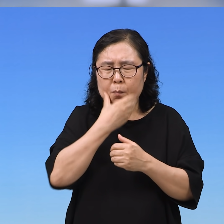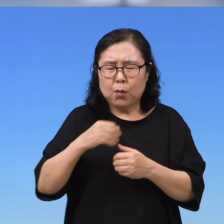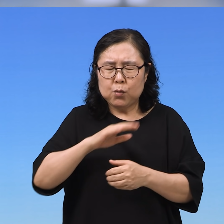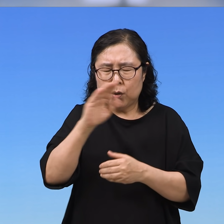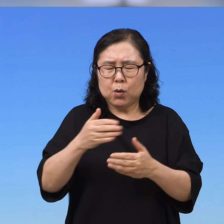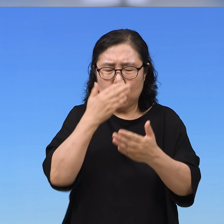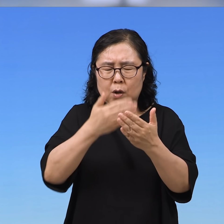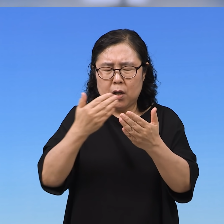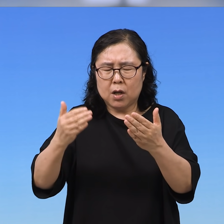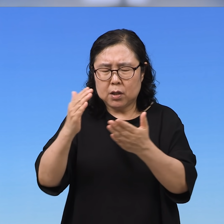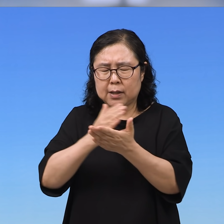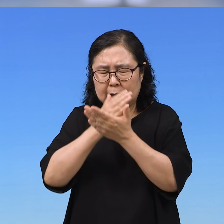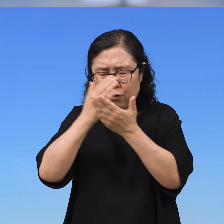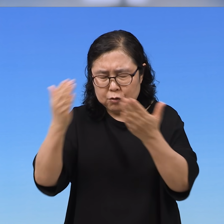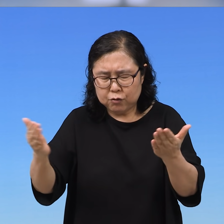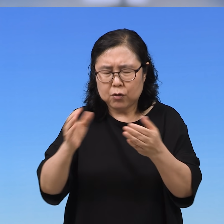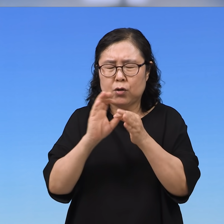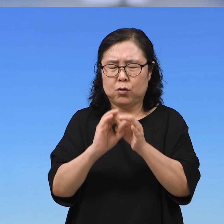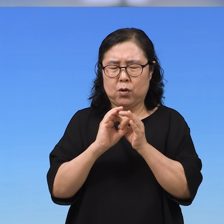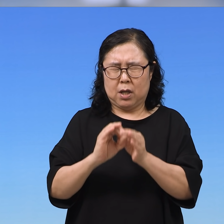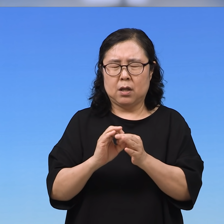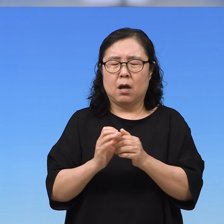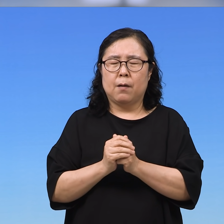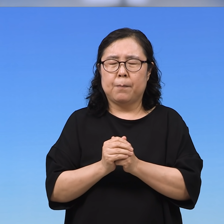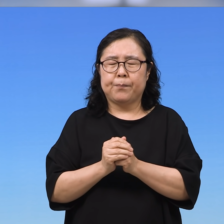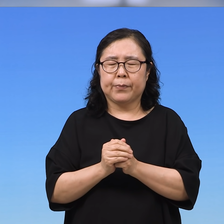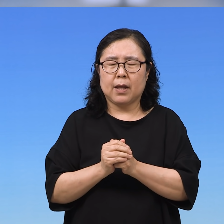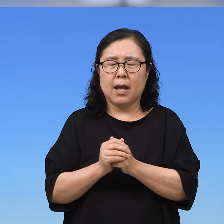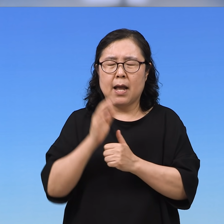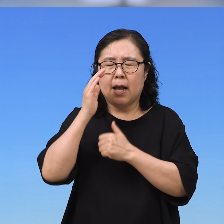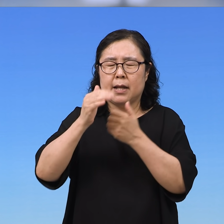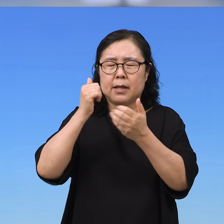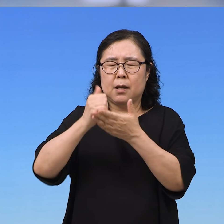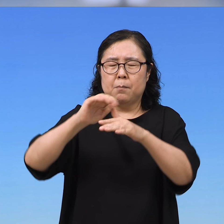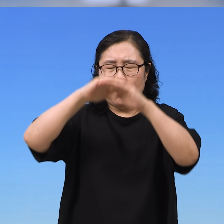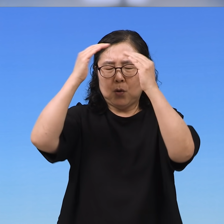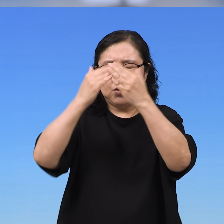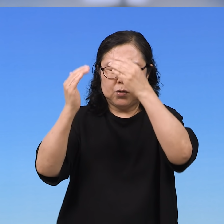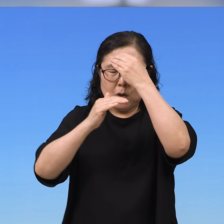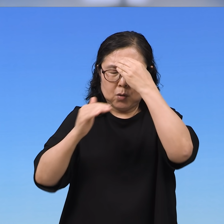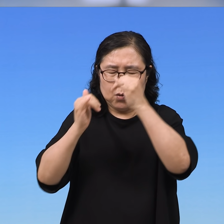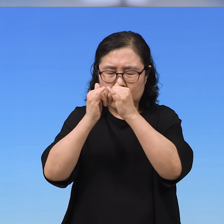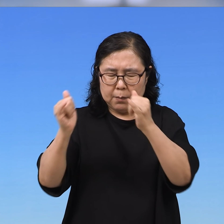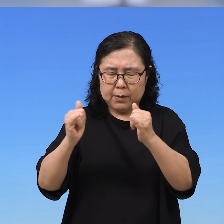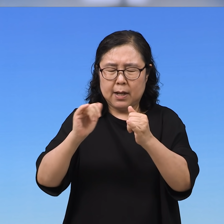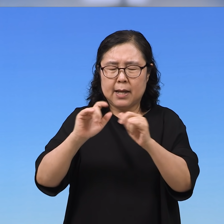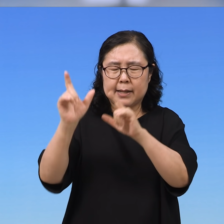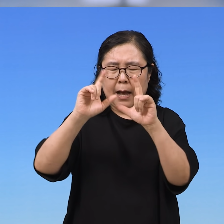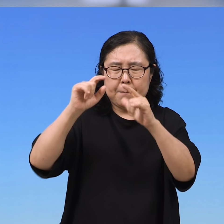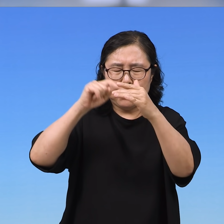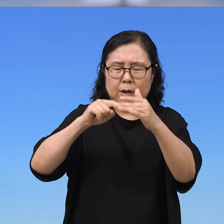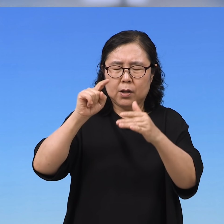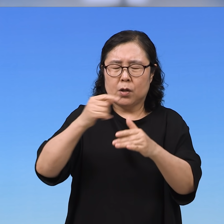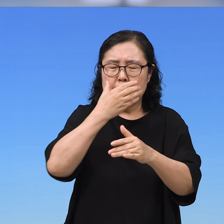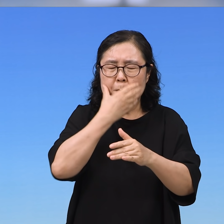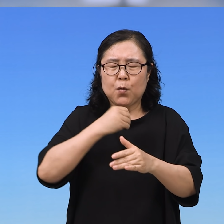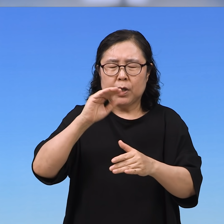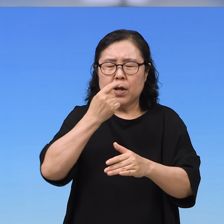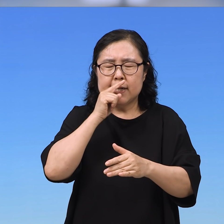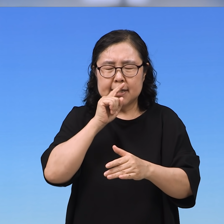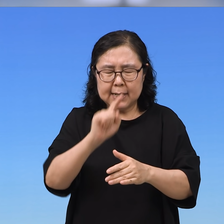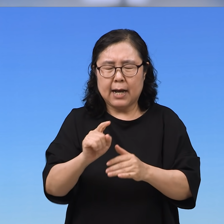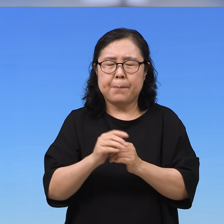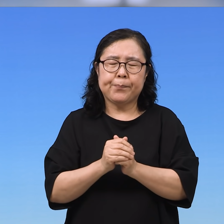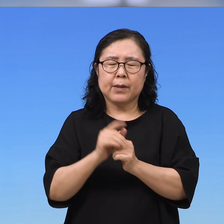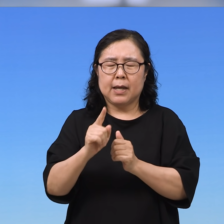그 복을 우리도 흘려보냄으로 말미암아 하나님, 우리 모든 성도님들 삶 속에 너는 복이 될지라 이